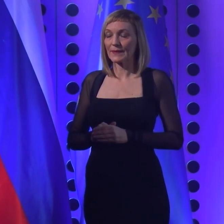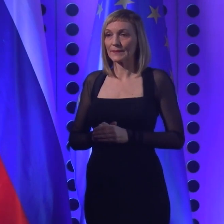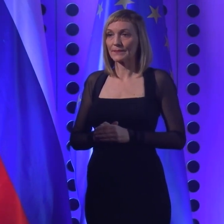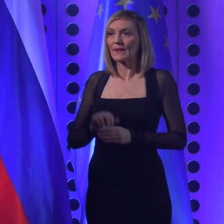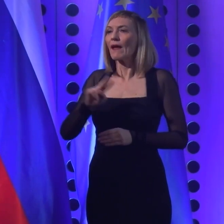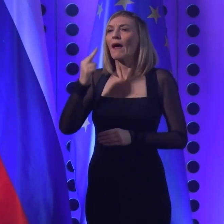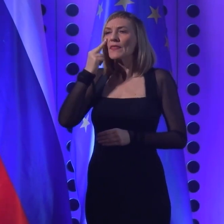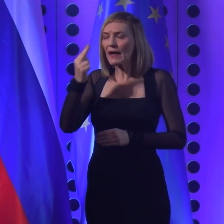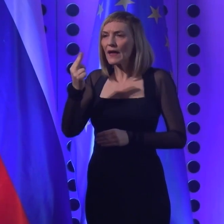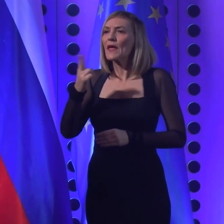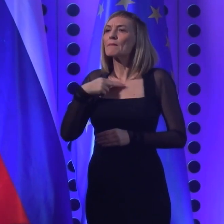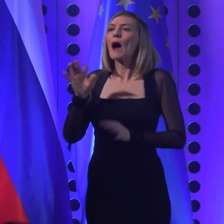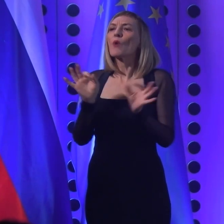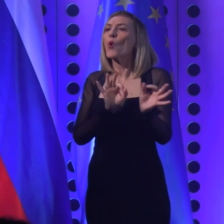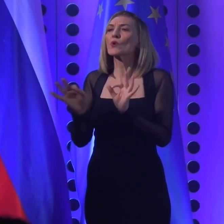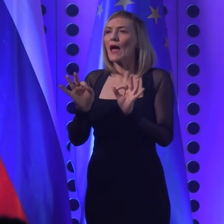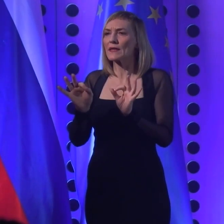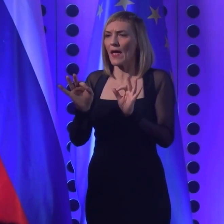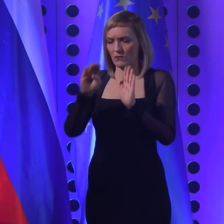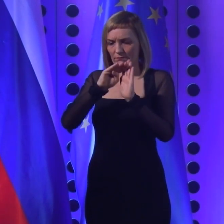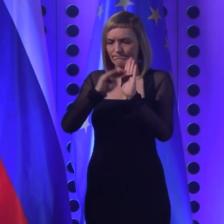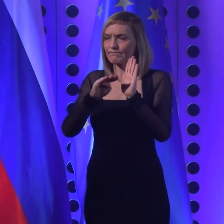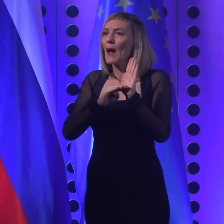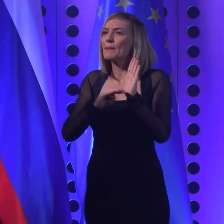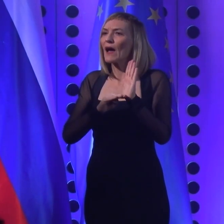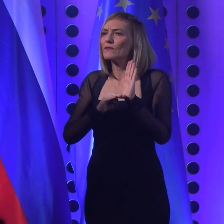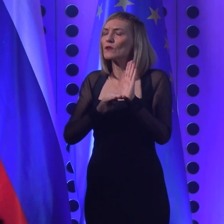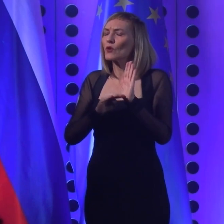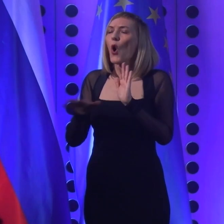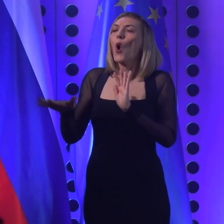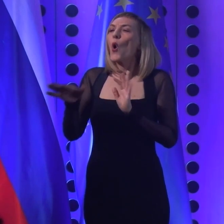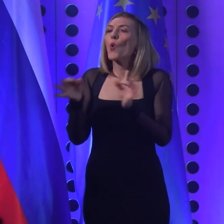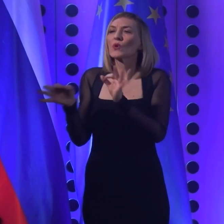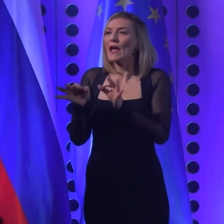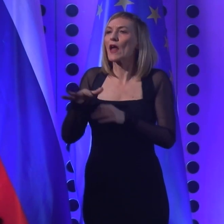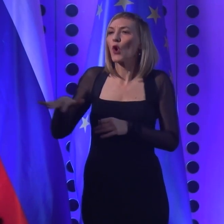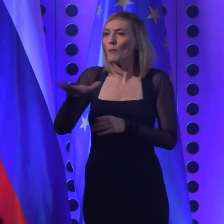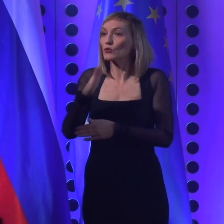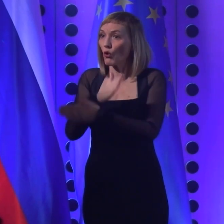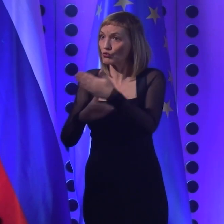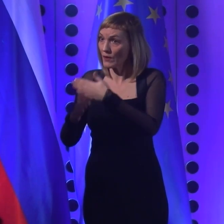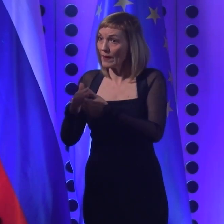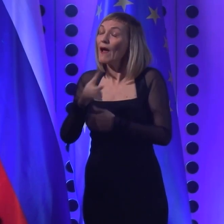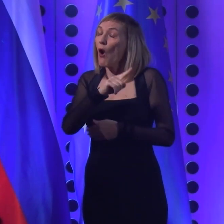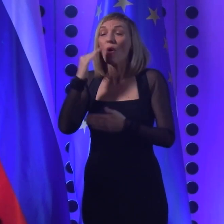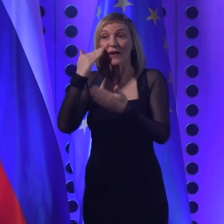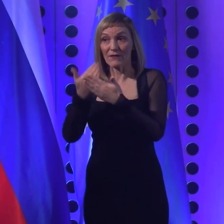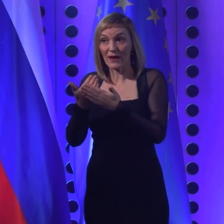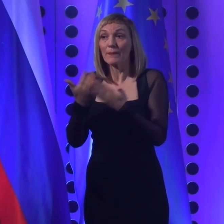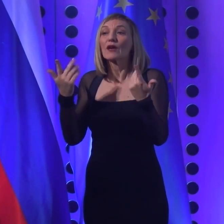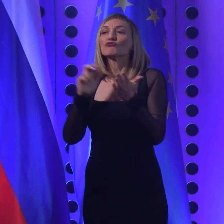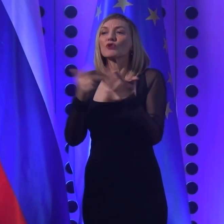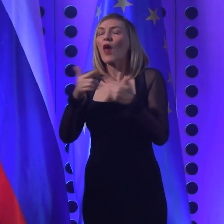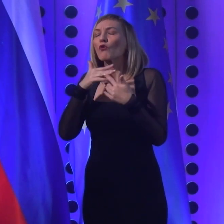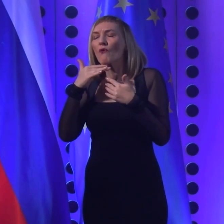Kljub zgledno urejenemu področju pravic invalidov v Sloveniji ocenjujem, da je še veliko možnosti in priložnosti za